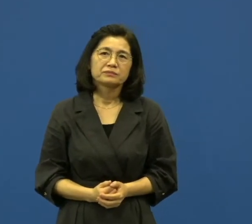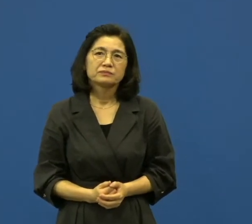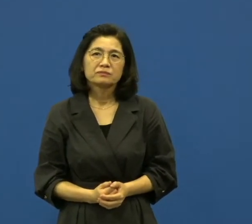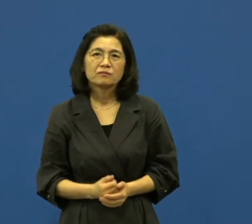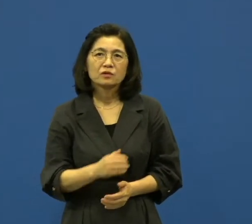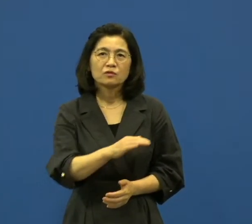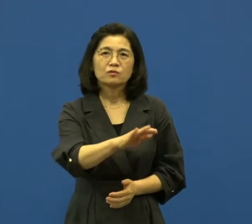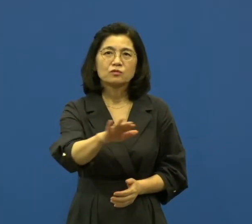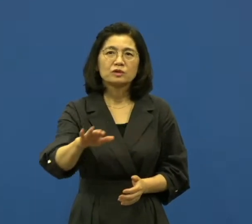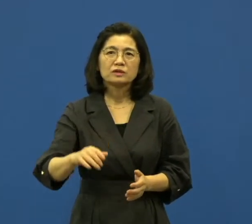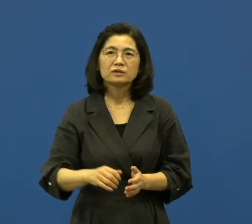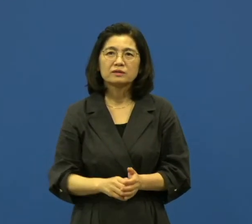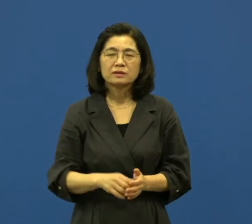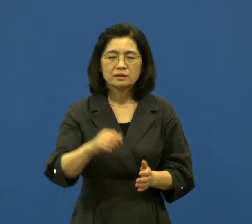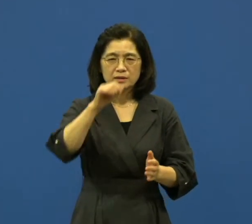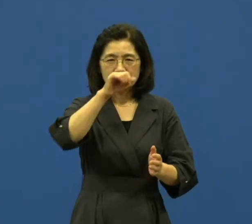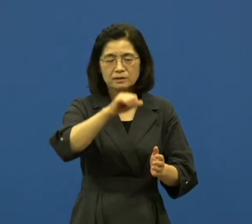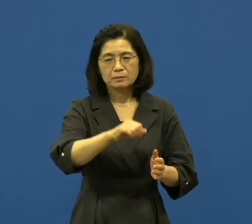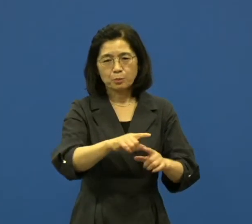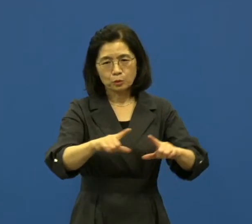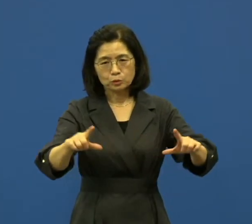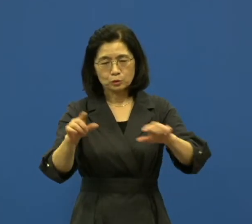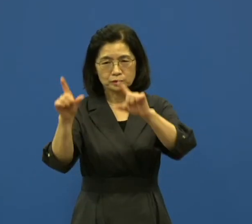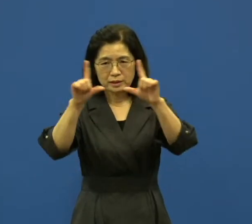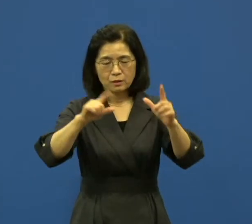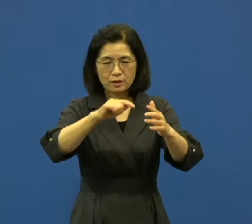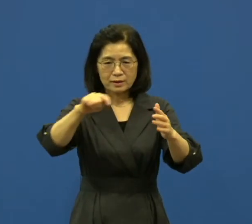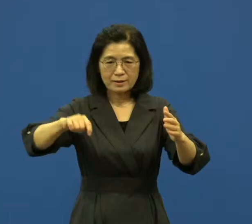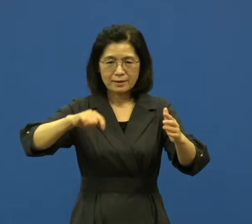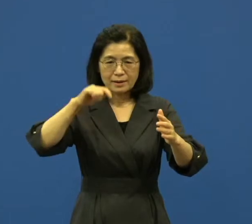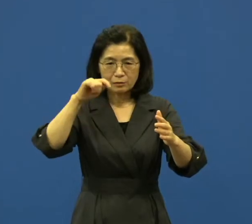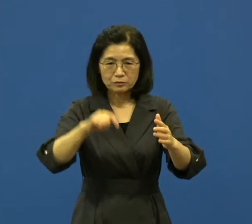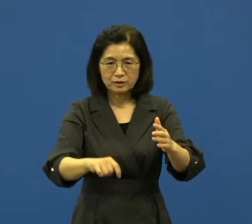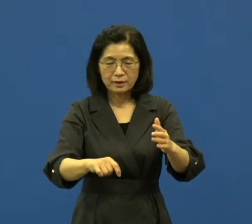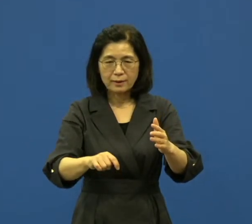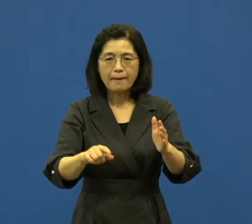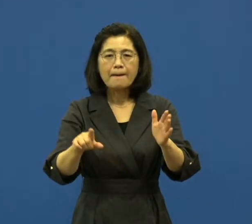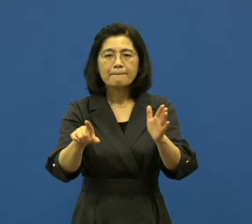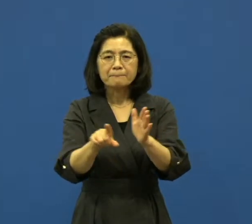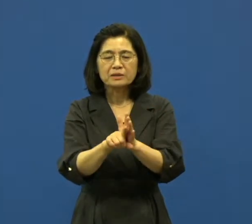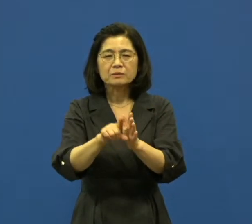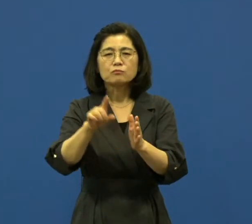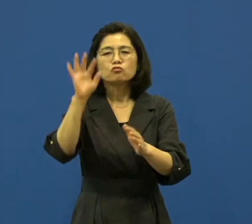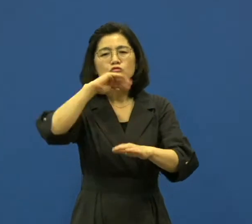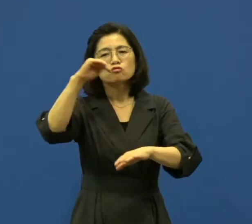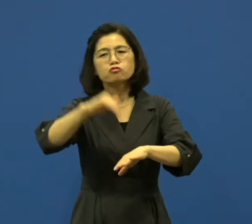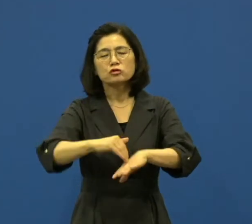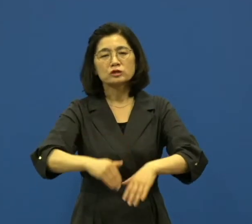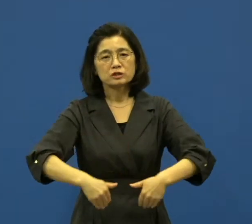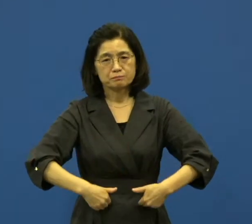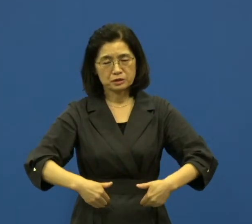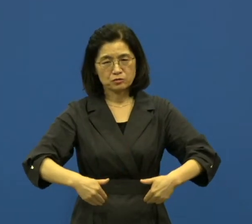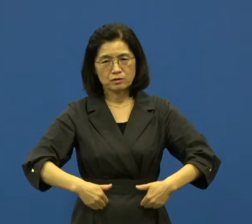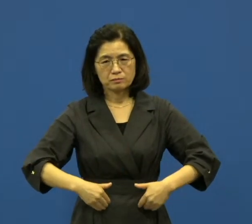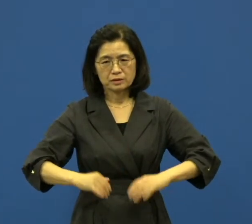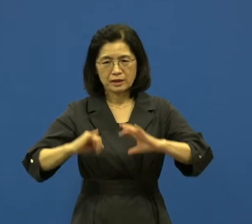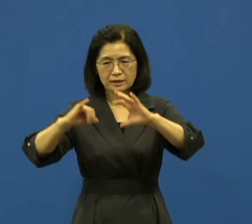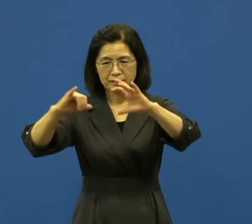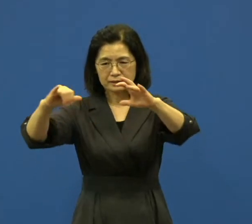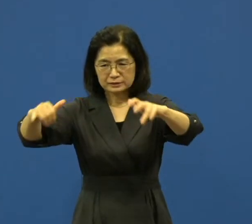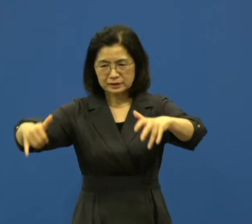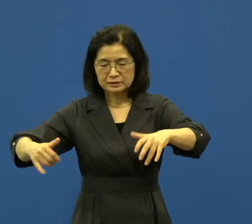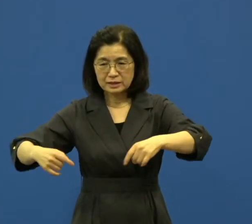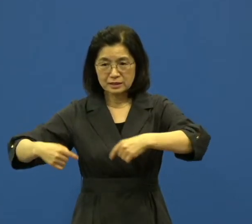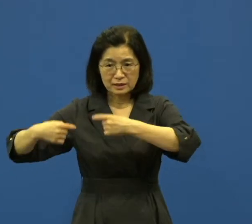우리는 일상에서 믿음을 훈련해야 합니다. 우리는 믿음으로 사는데 훈련이 덜 되어 있어요. 세상에 나가면 정보와